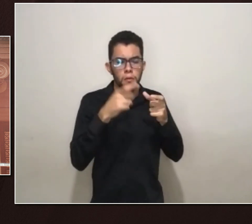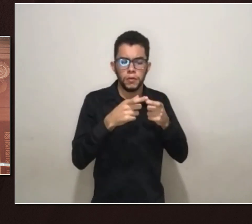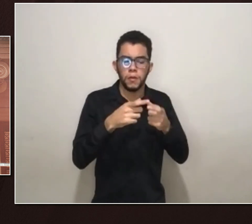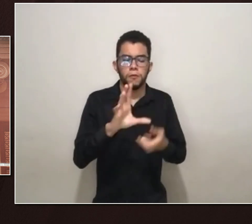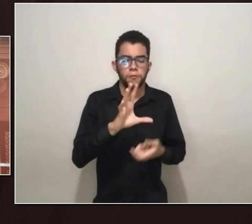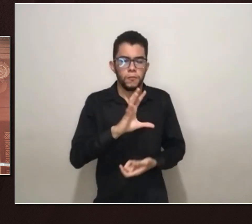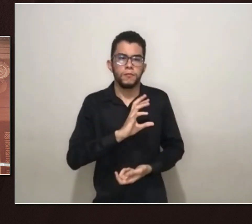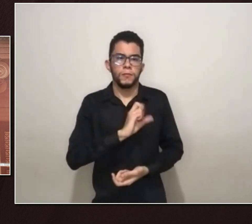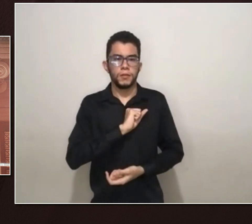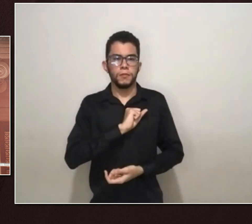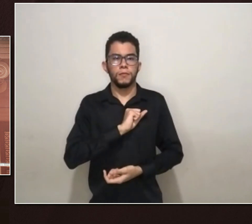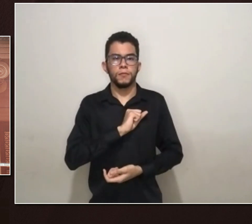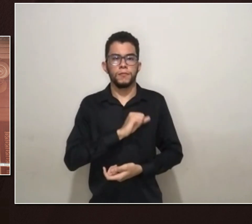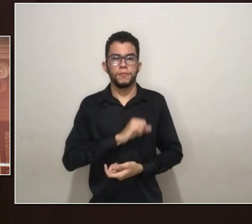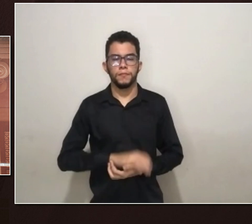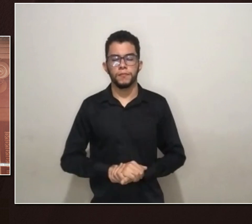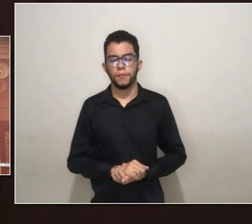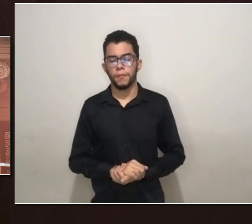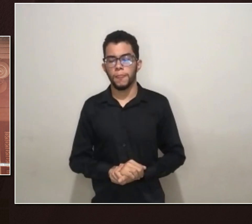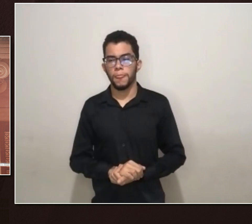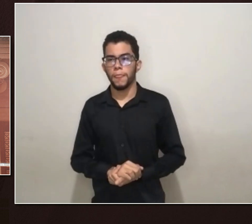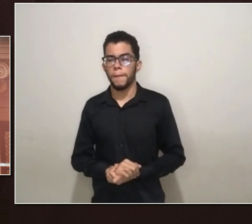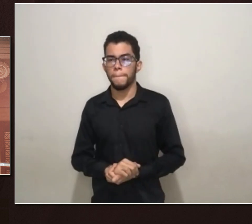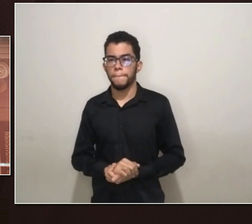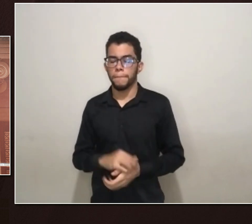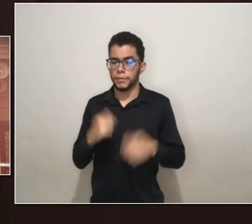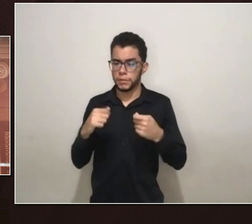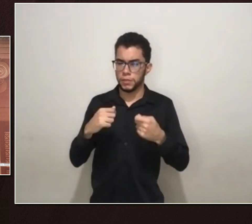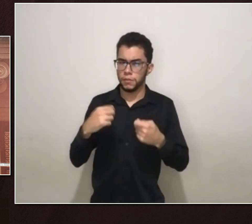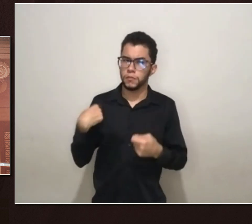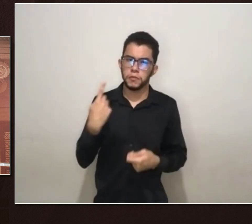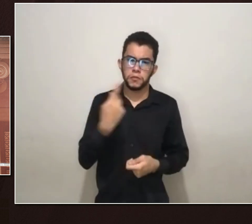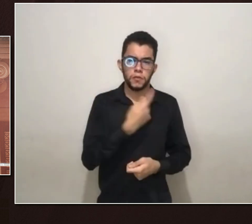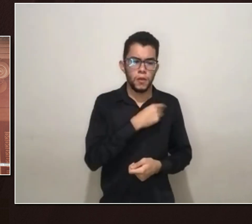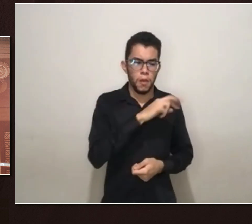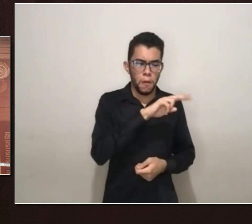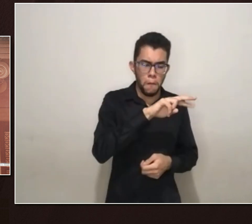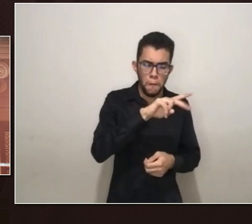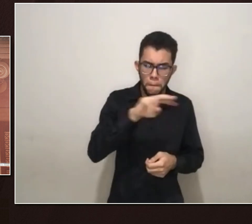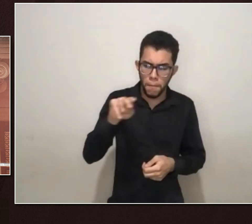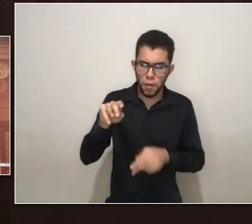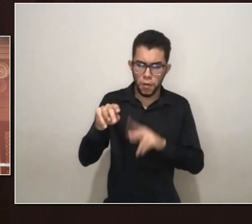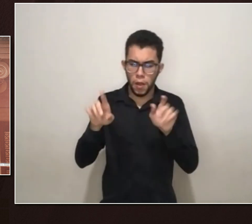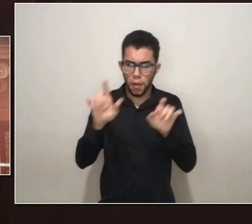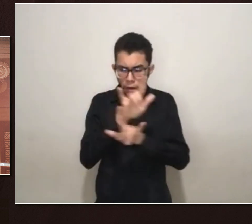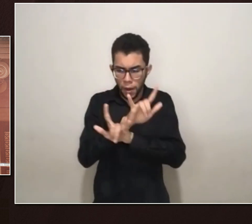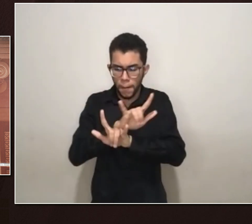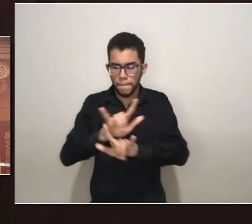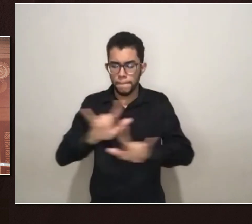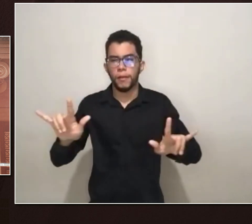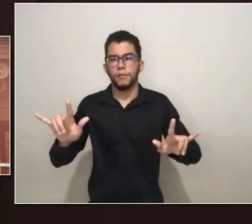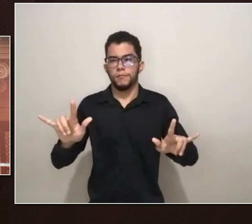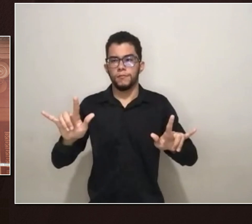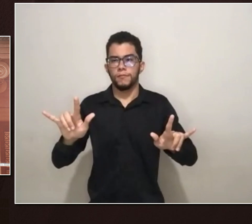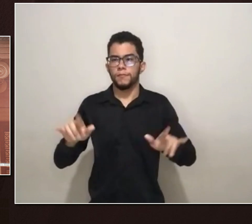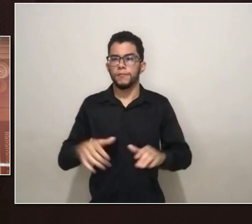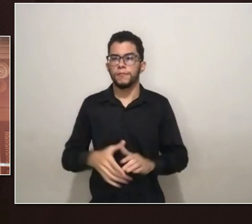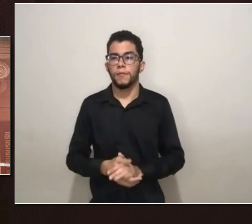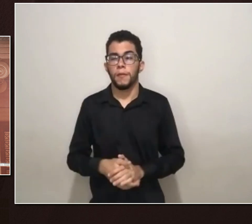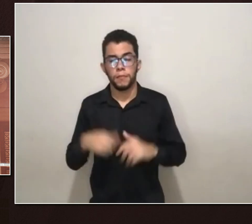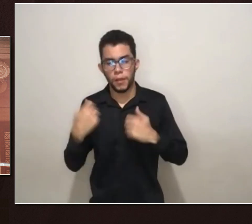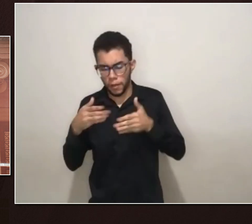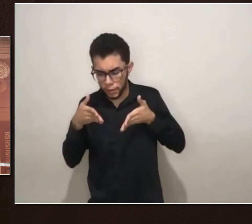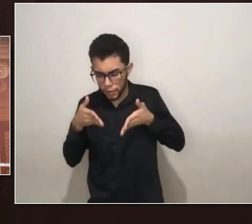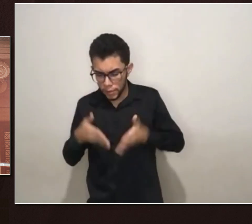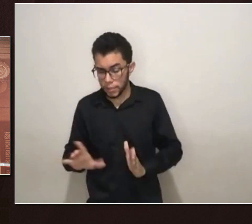Amados, amemo-nos uns aos outros, porque o amor procede de Deus, e todo aquele que ama é nascido de Deus e